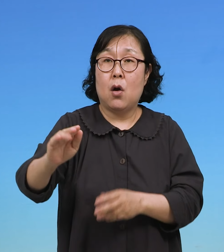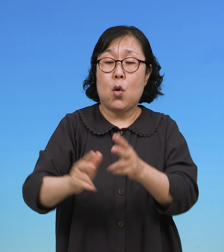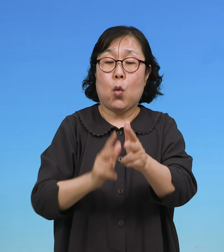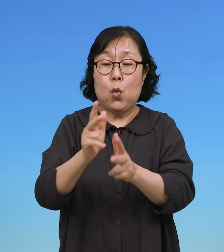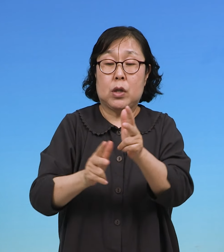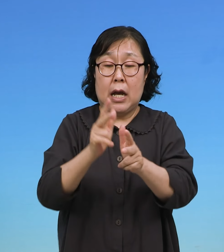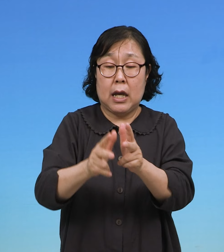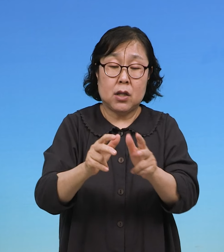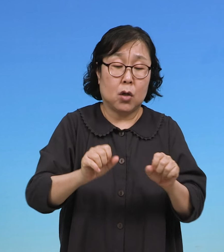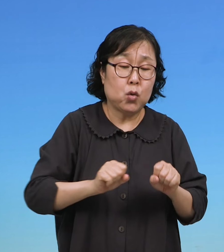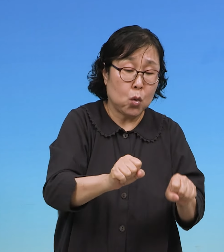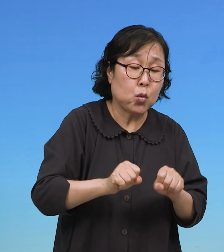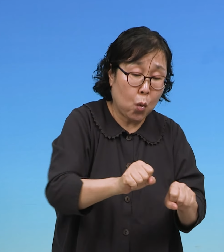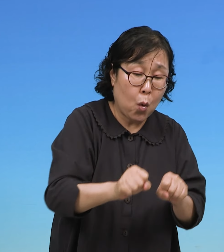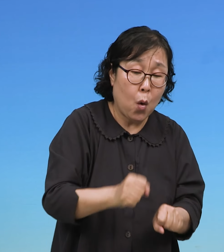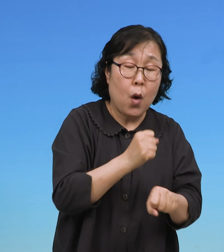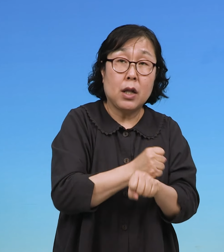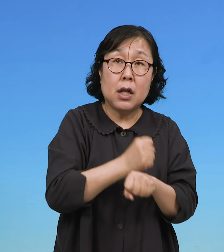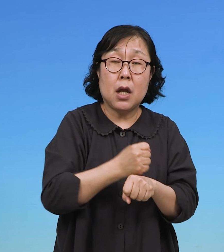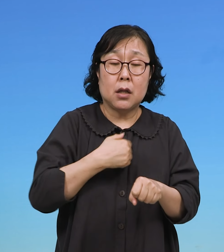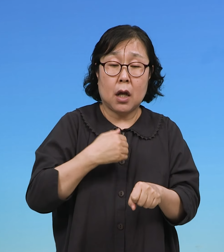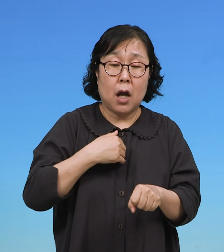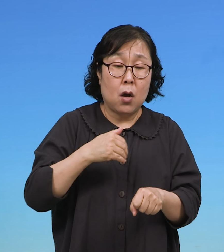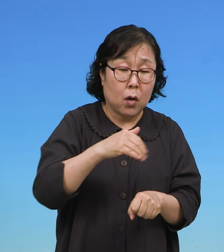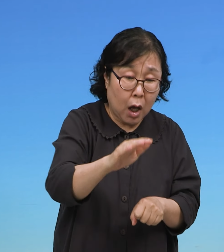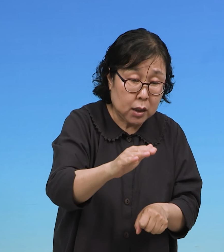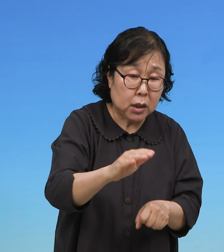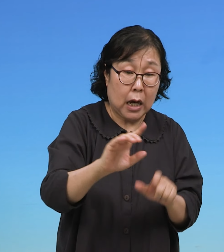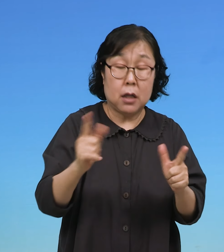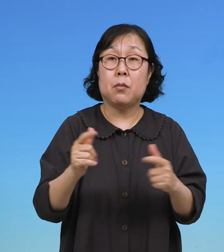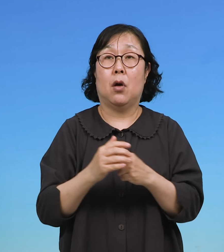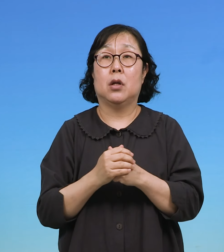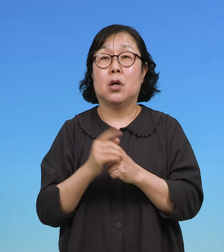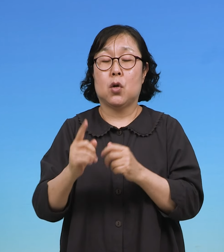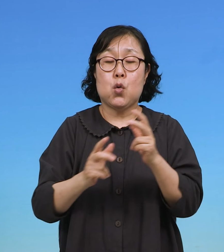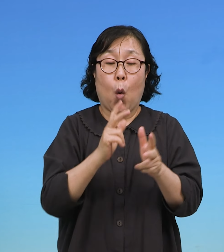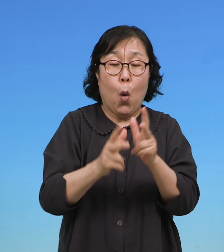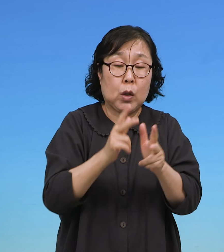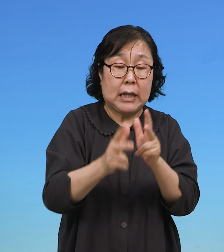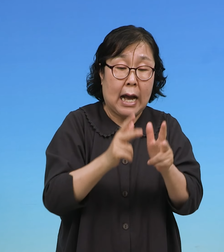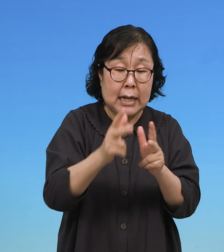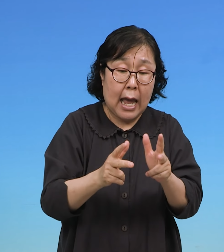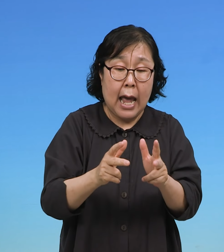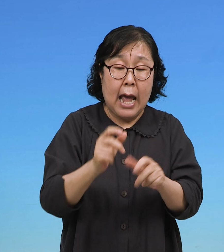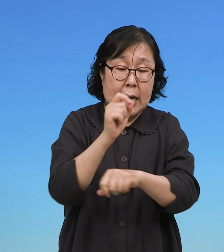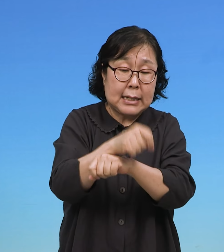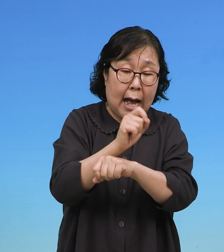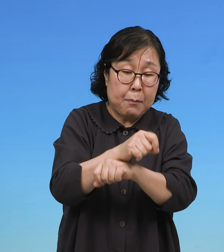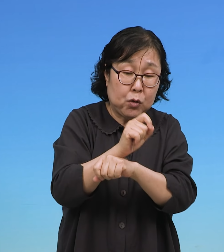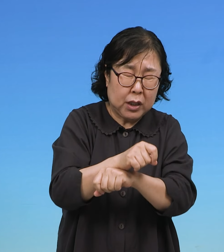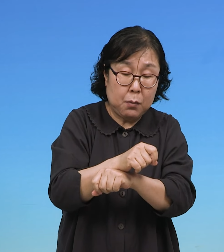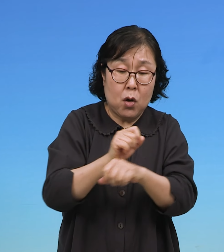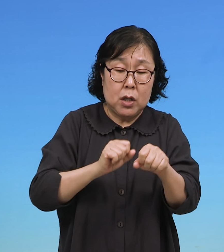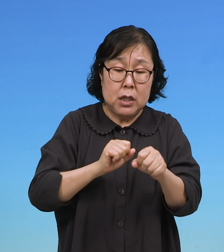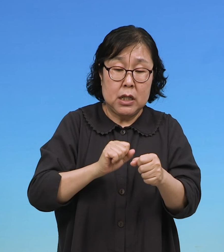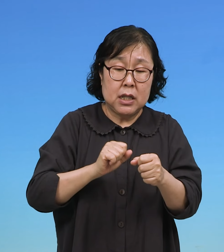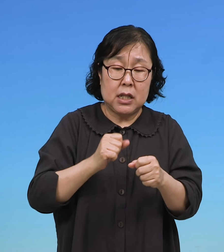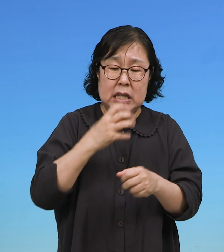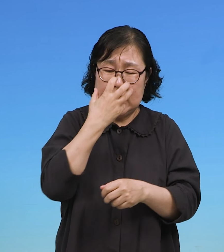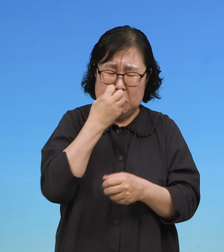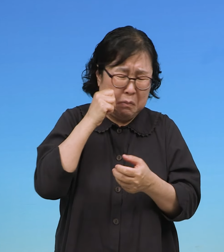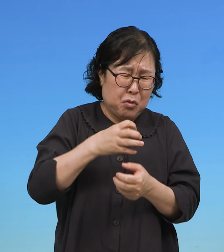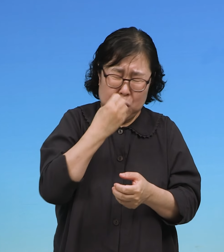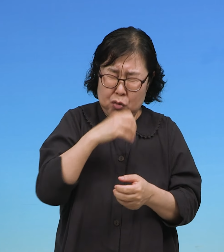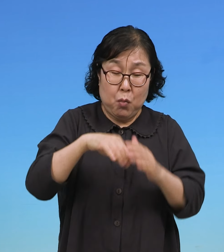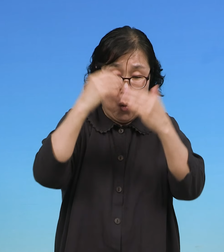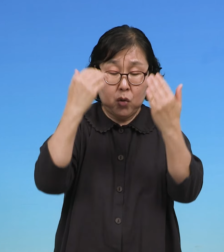타고 갈 수도 없고 제가 안 가버리면 그 공장의 사무실부터 공장 안에 쓰레기 치우는 것부터 이게